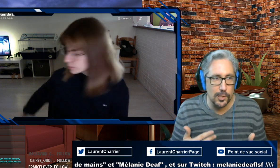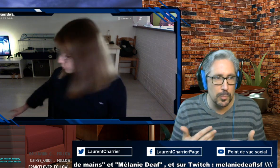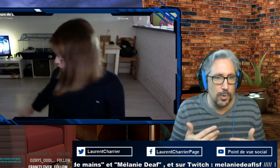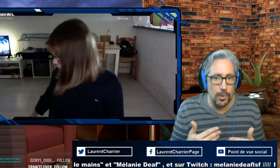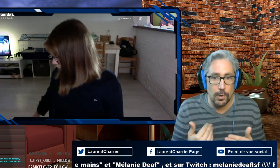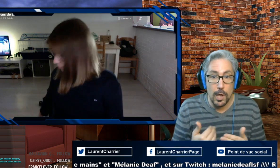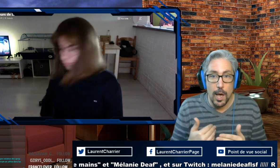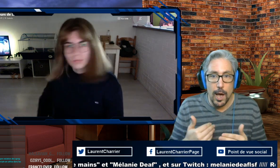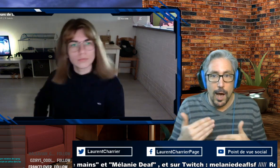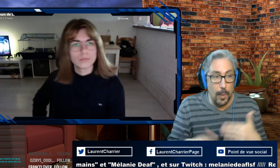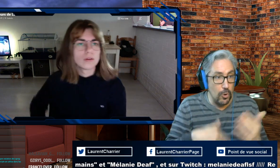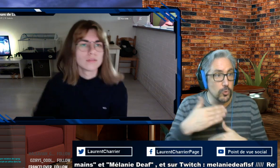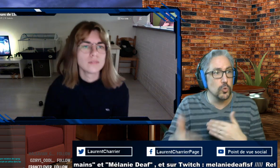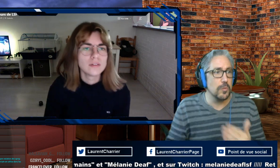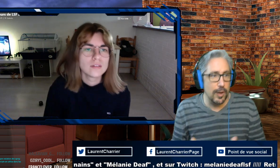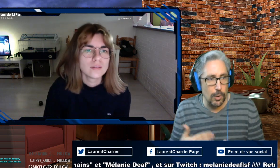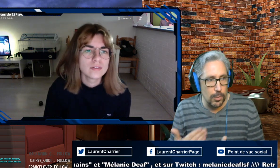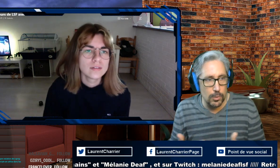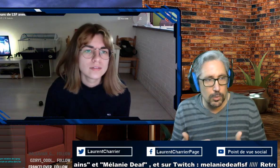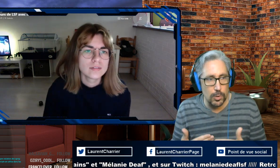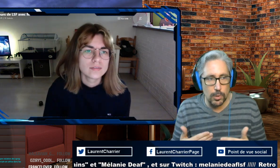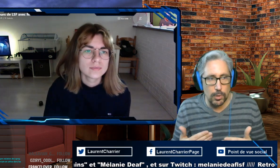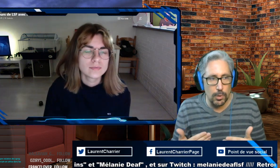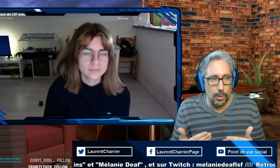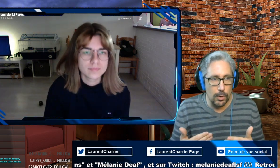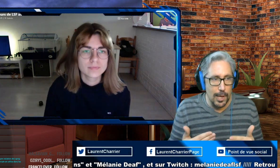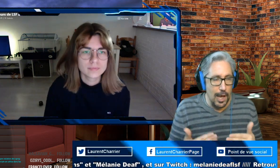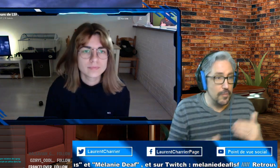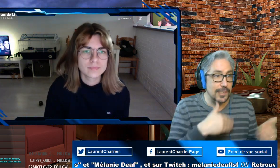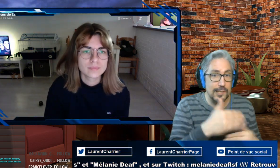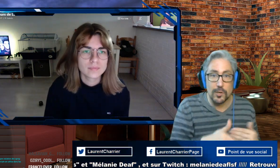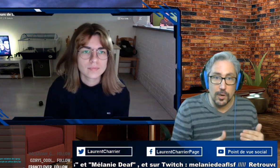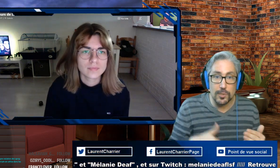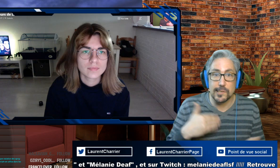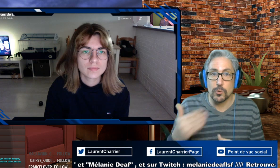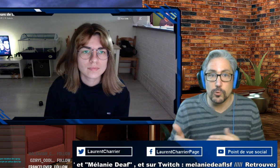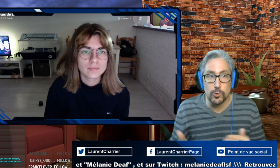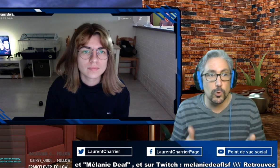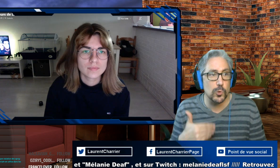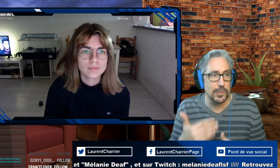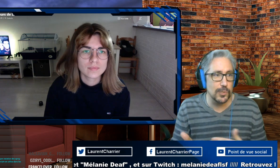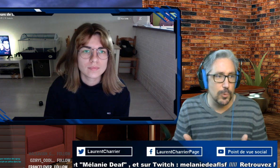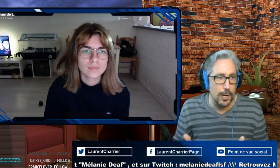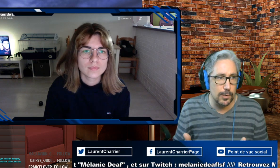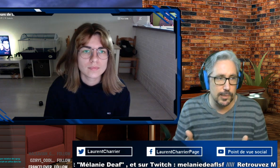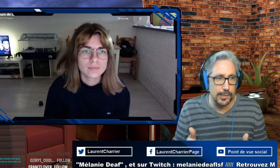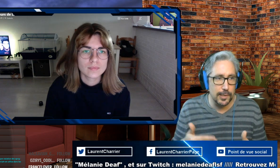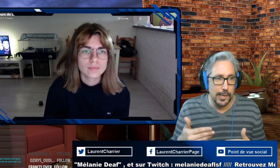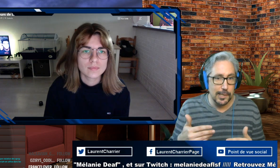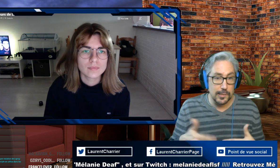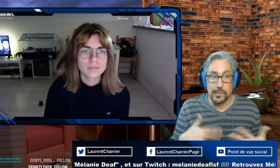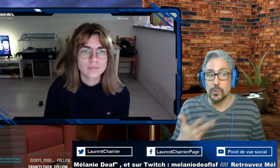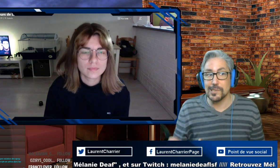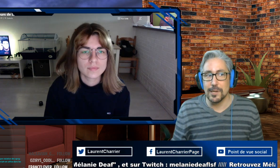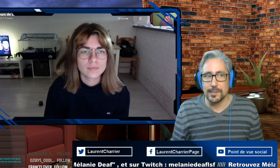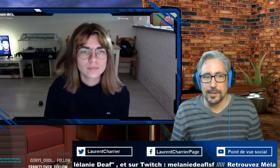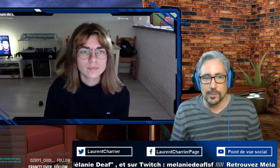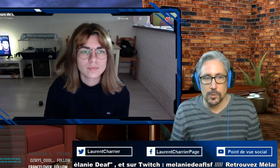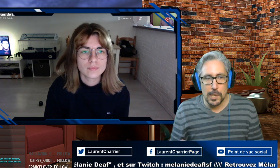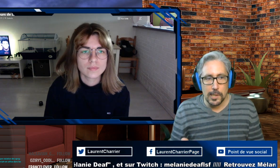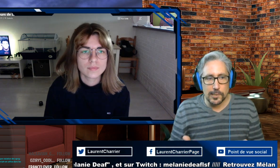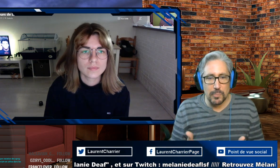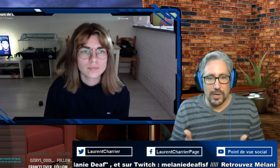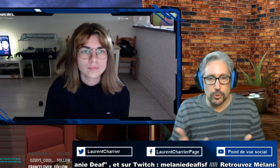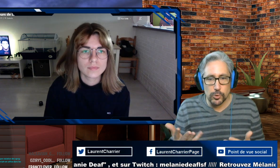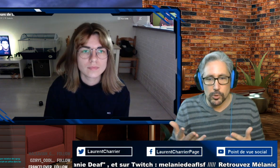aussi. C'est comme apprendre une nouvelle langue avec ses codes, sa culture, son histoire. C'est aussi